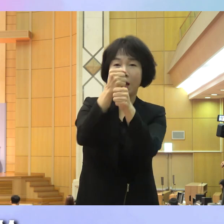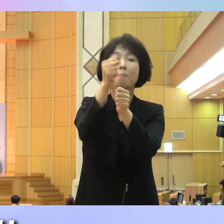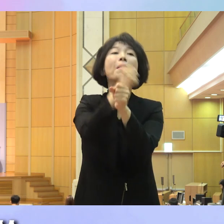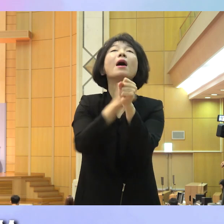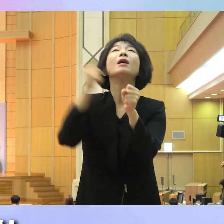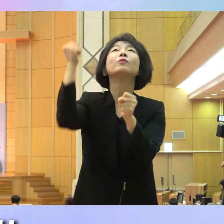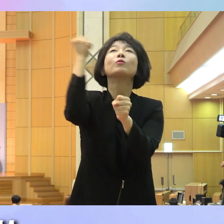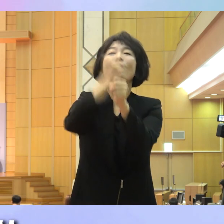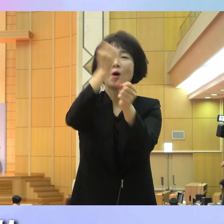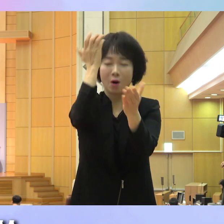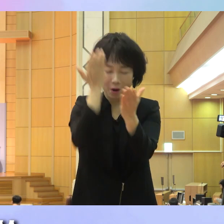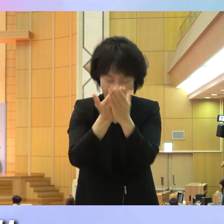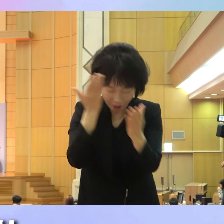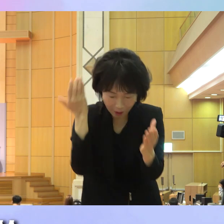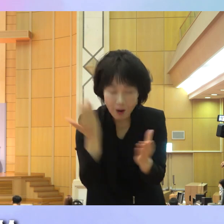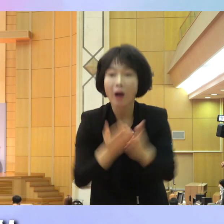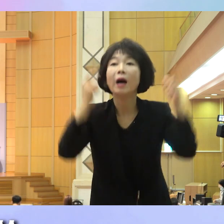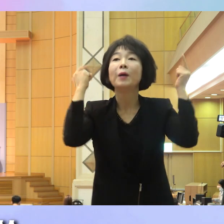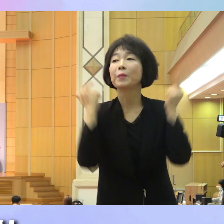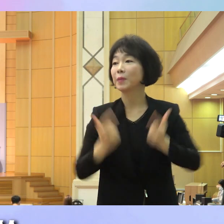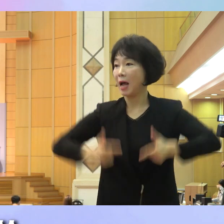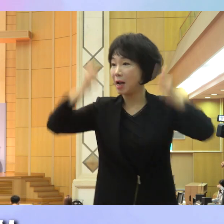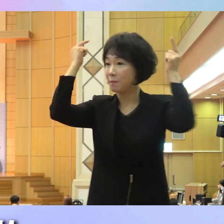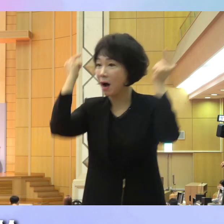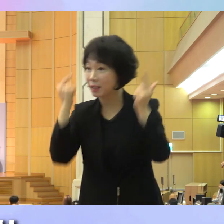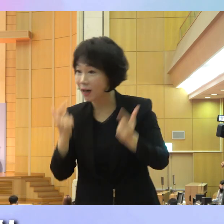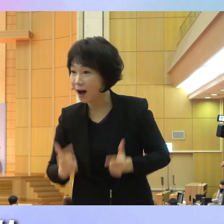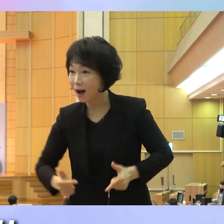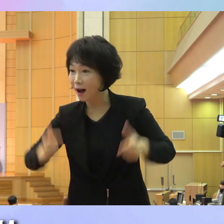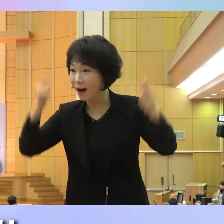찬양합니다. 날마다 날마다